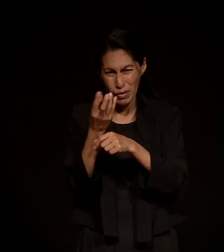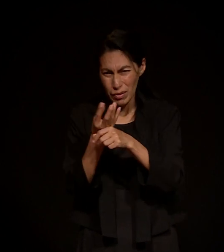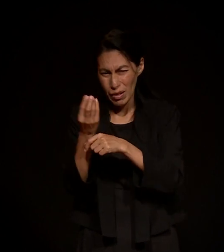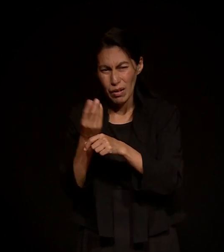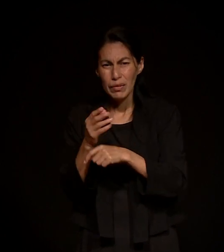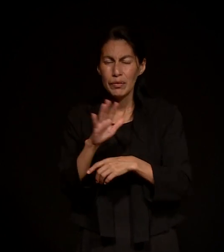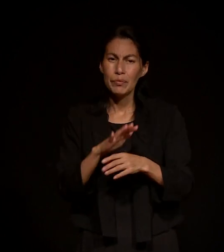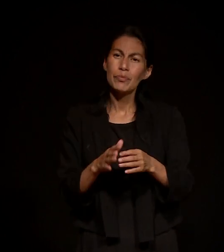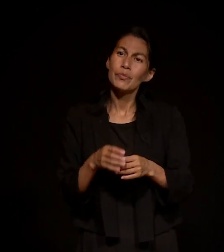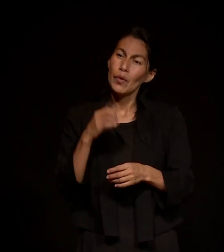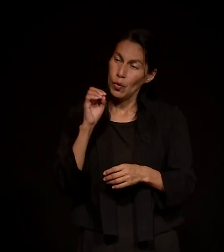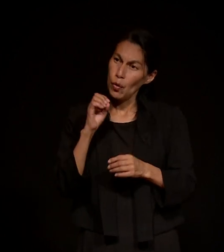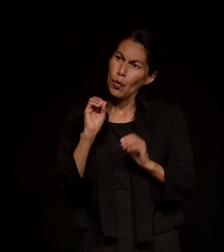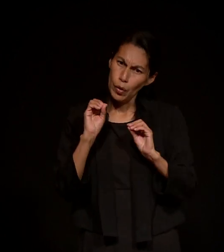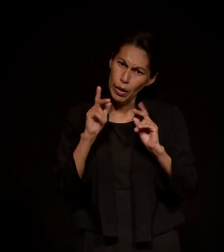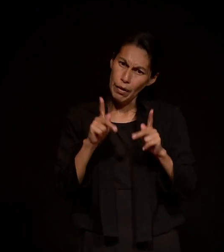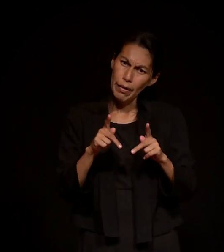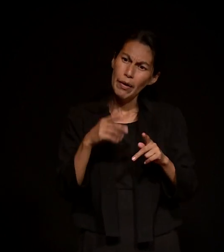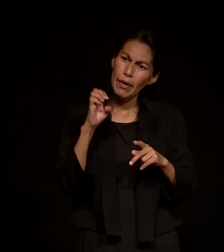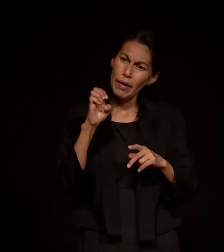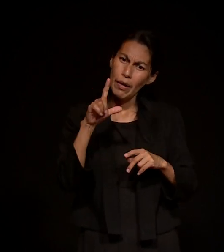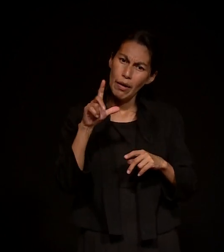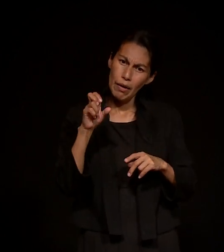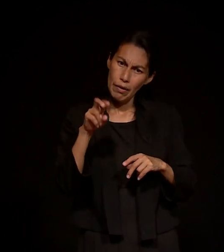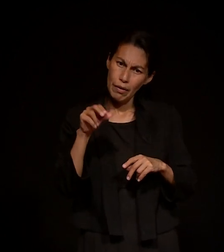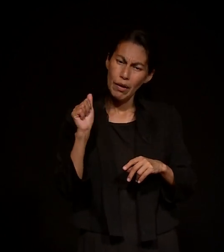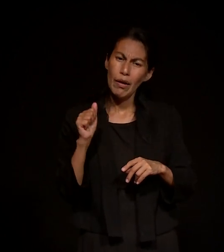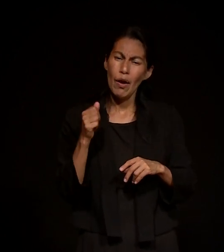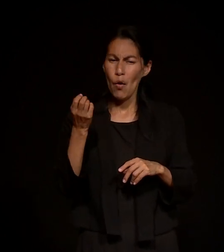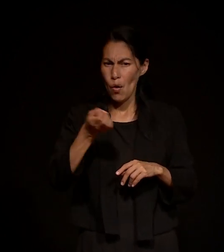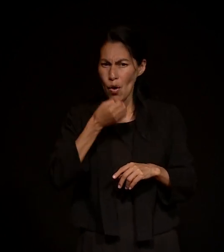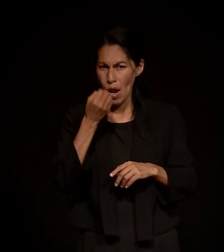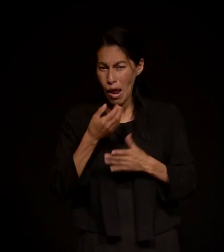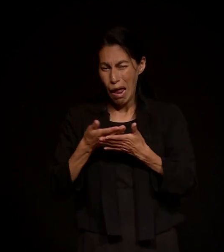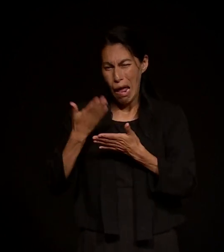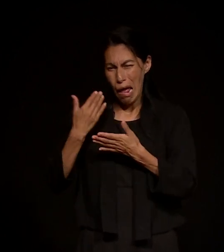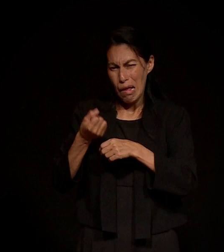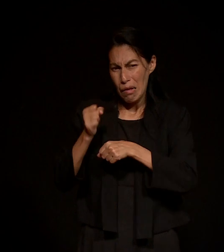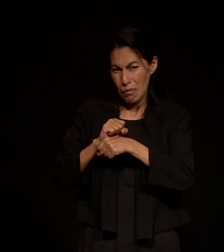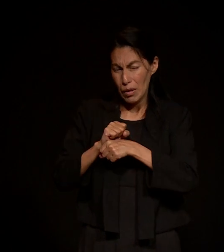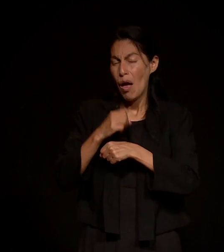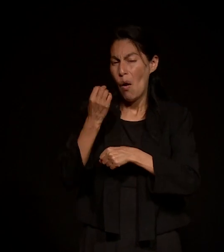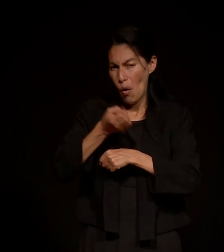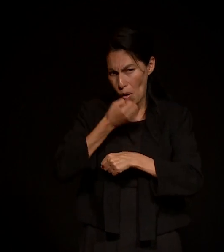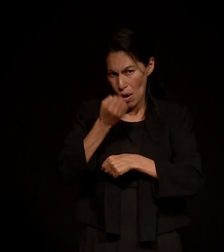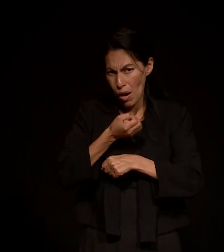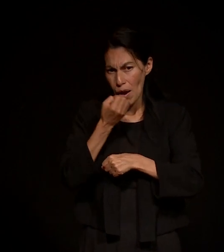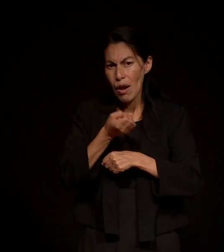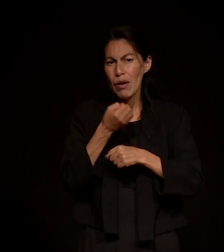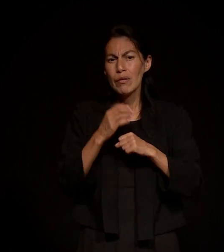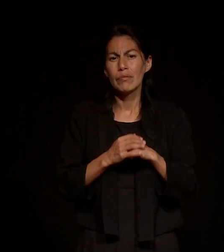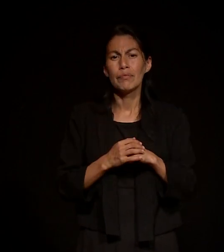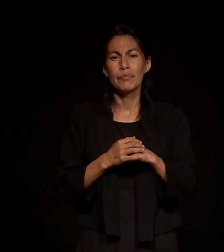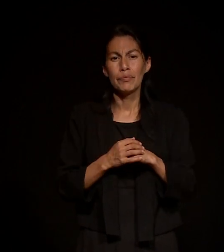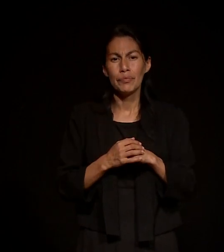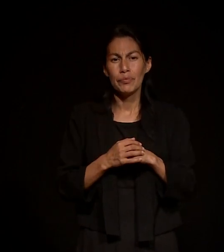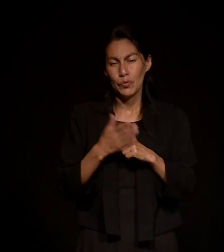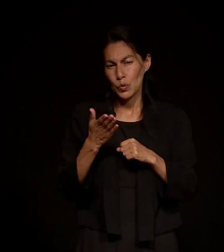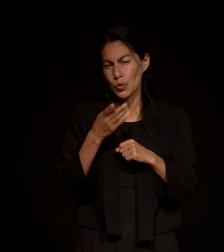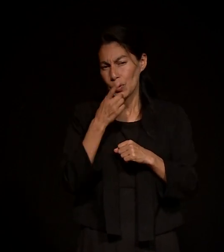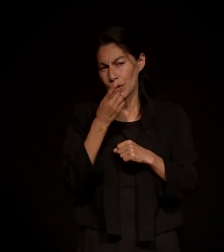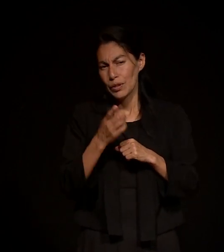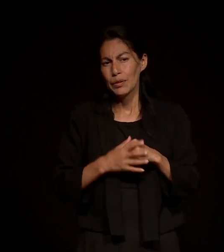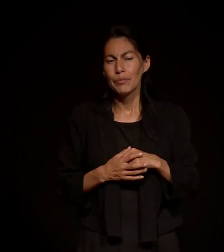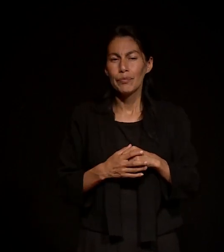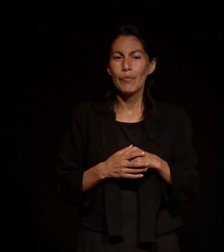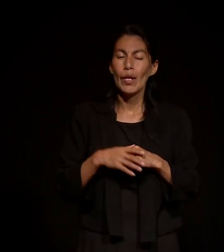estar orando, Elena, por esto. Ya desde la semana pasada estuvimos orando, como lo has dicho, como lo has